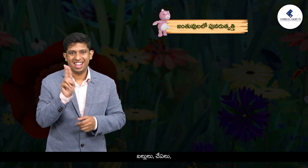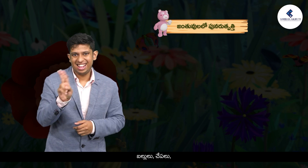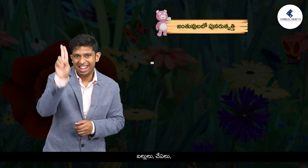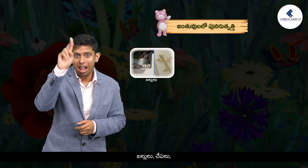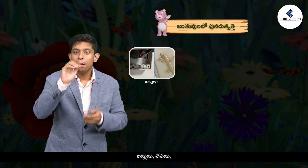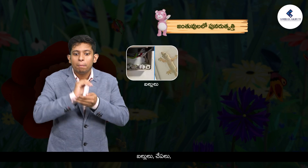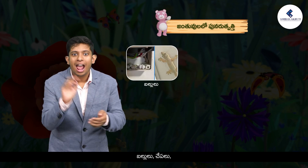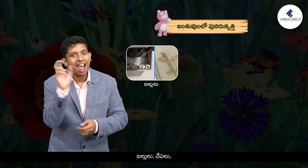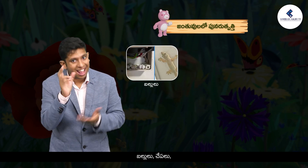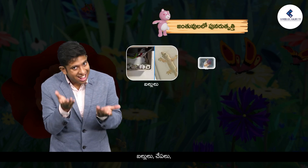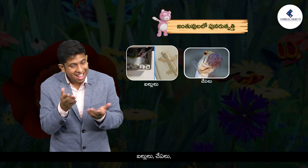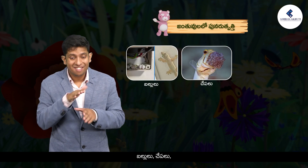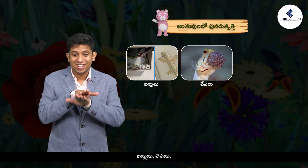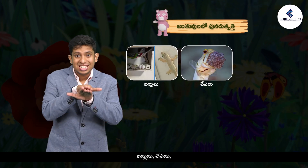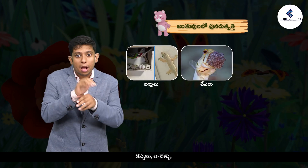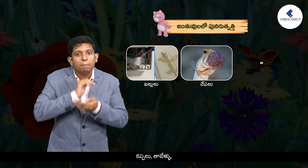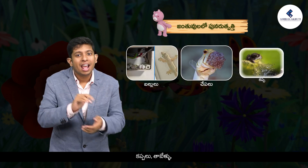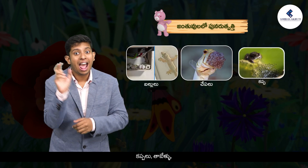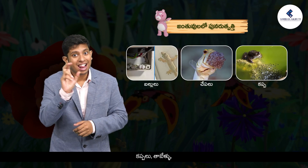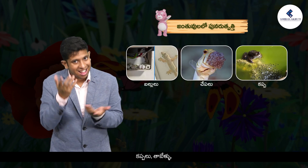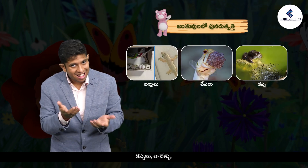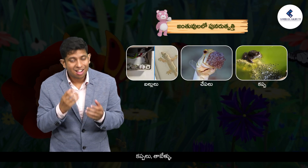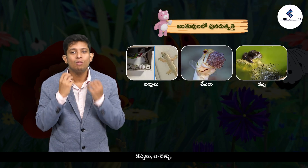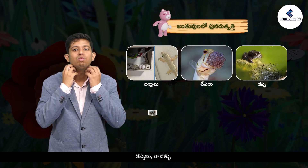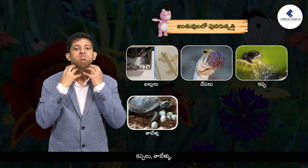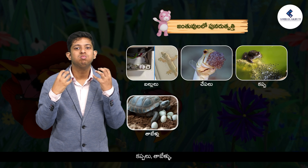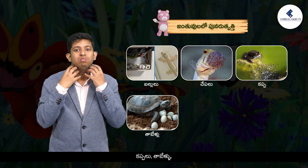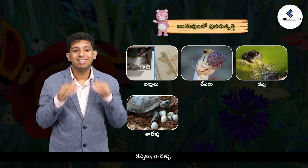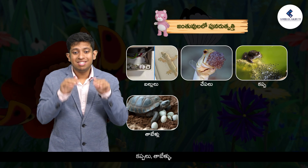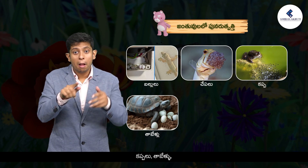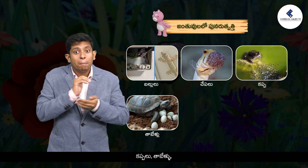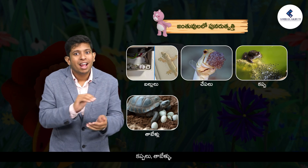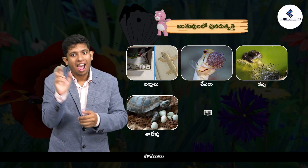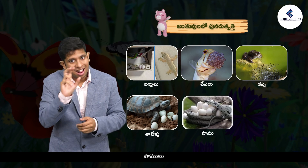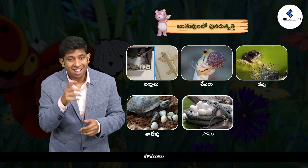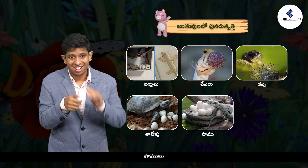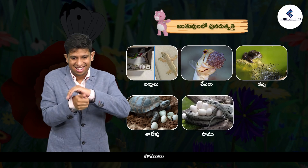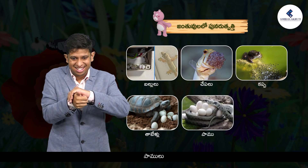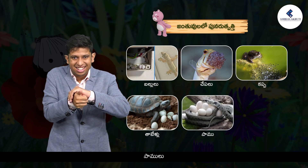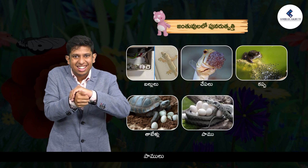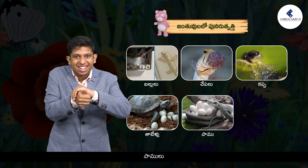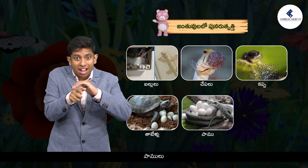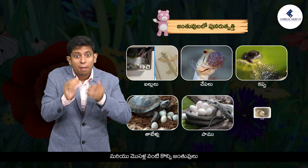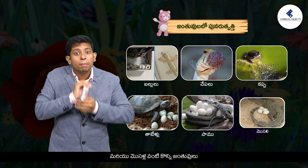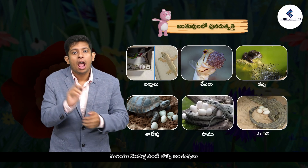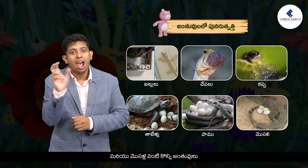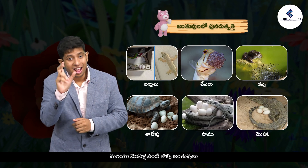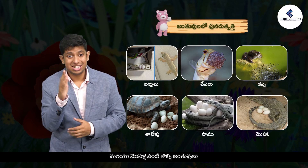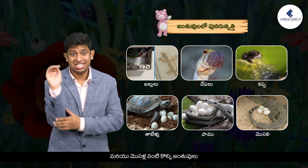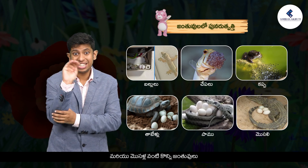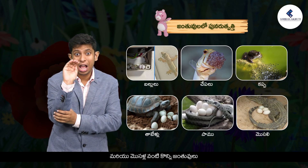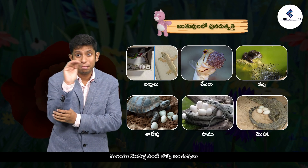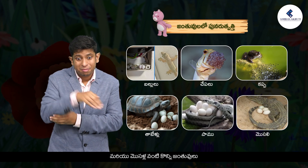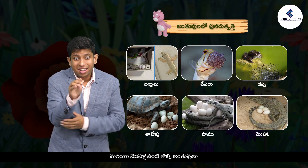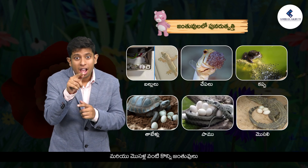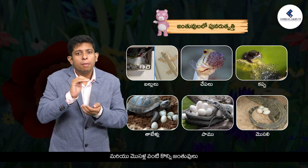బల్లులు, చేపలు, కప్పలు, తాబేళ్లు, పాములు మరియు మొసళ్ళు